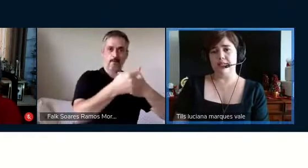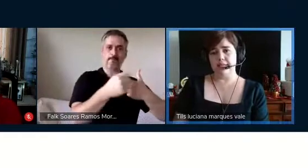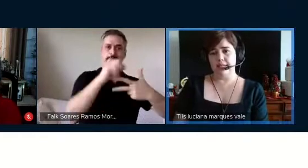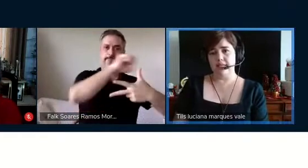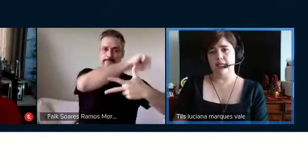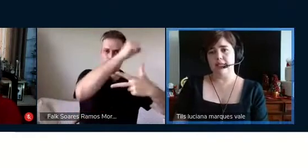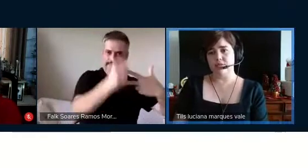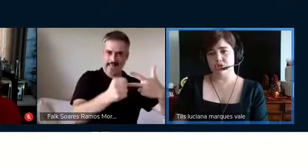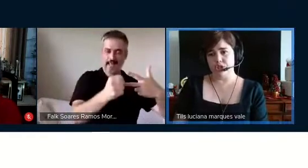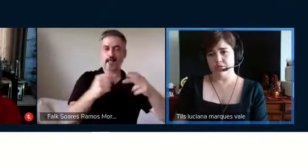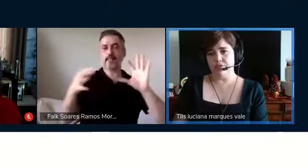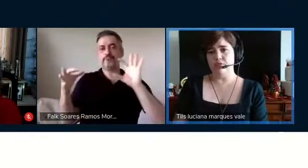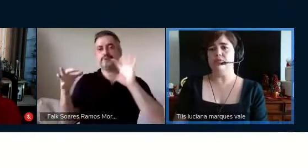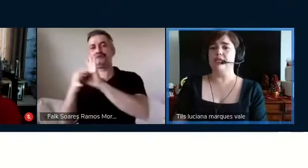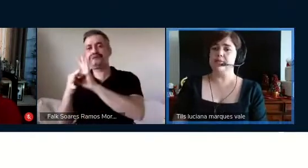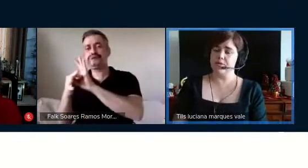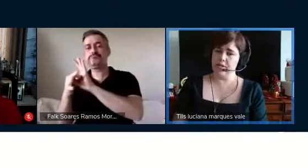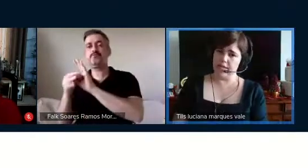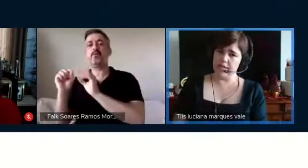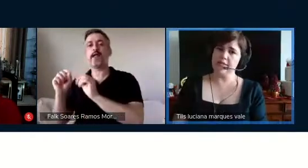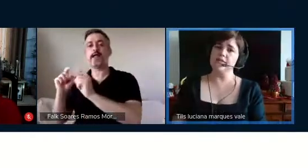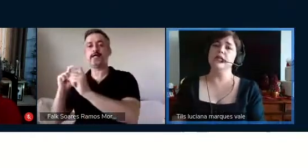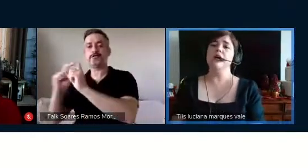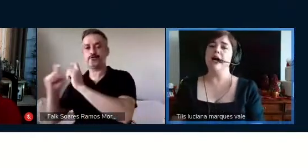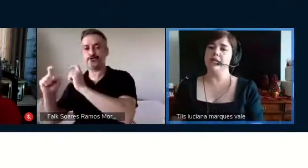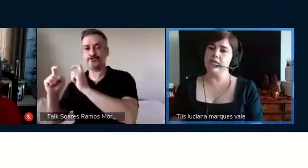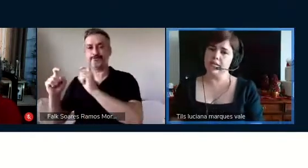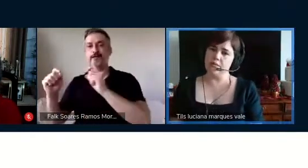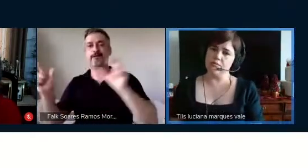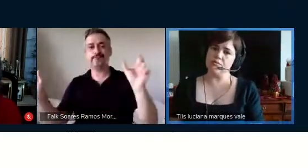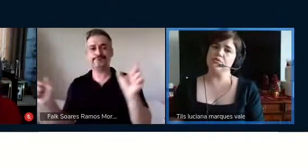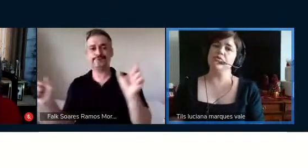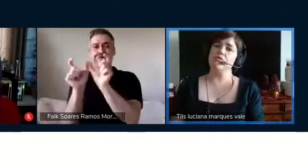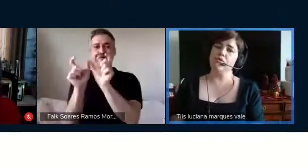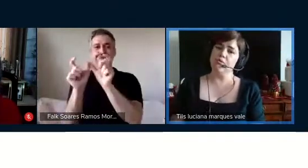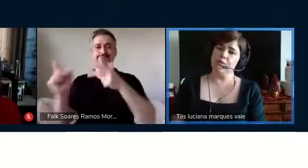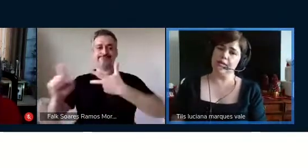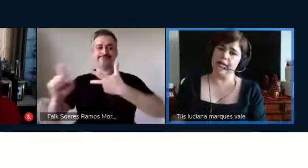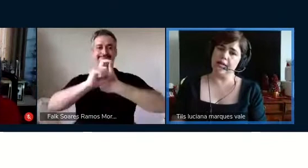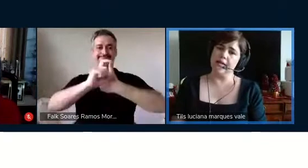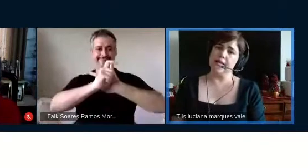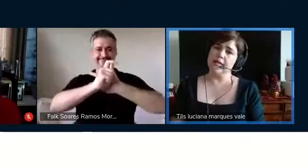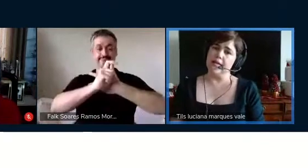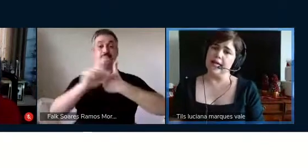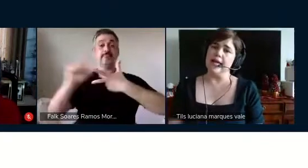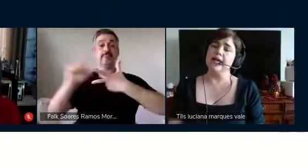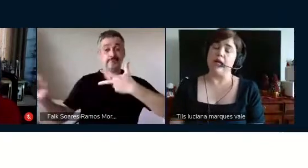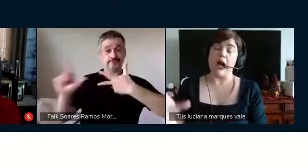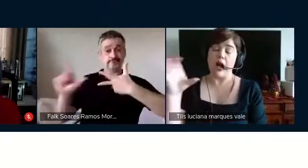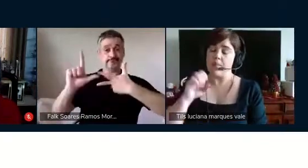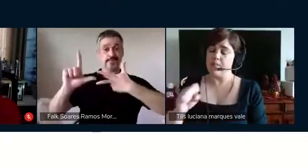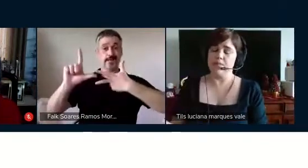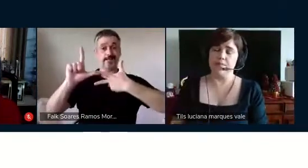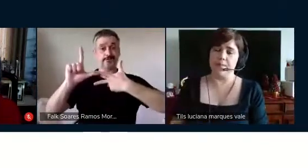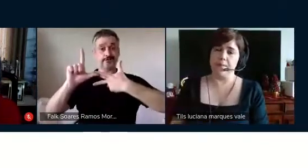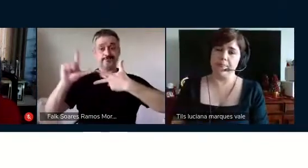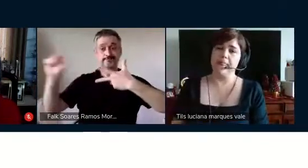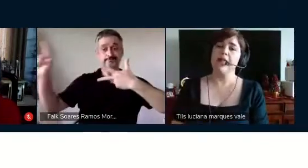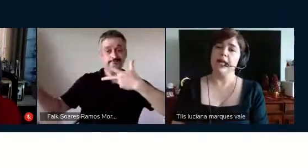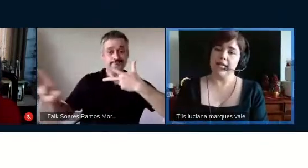podemos fazer aqui executivo, três poderes, aí nós temos o poder